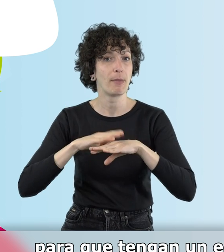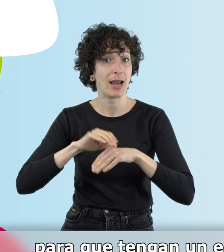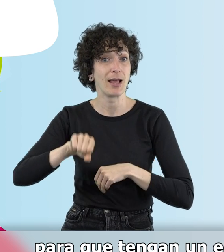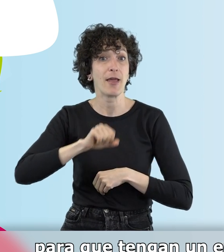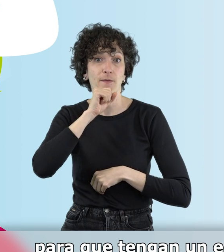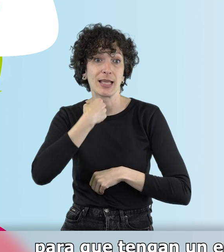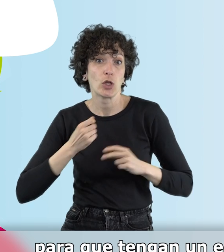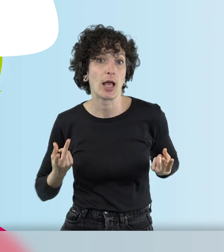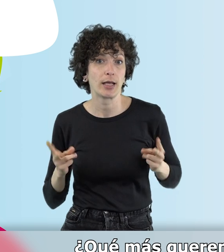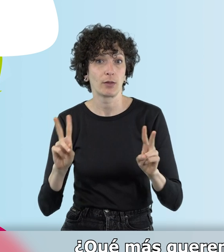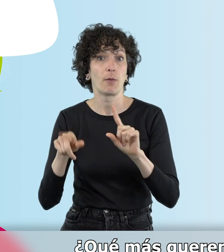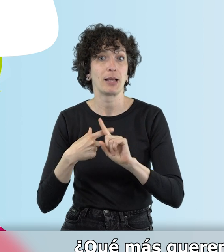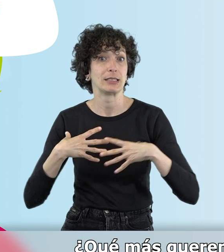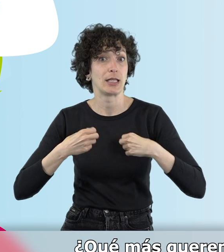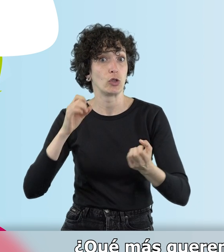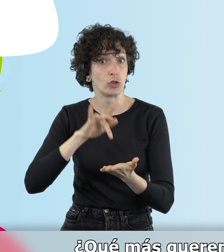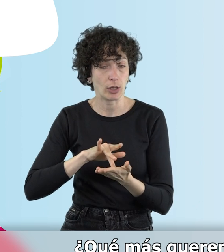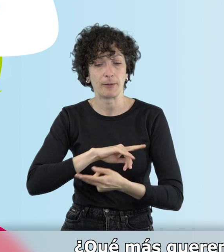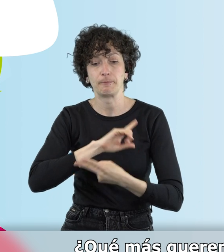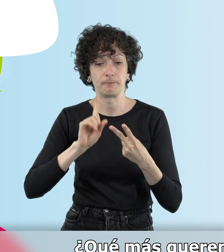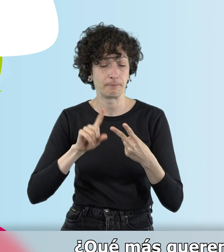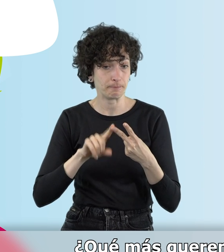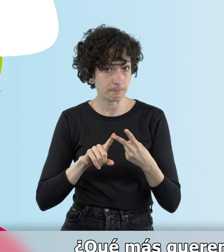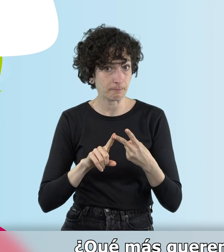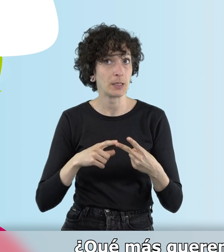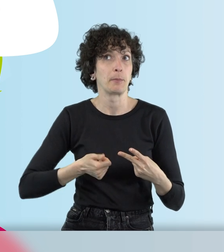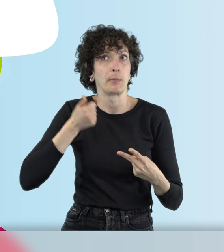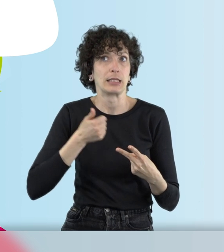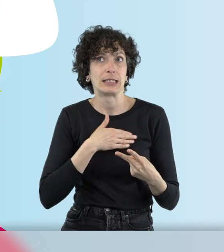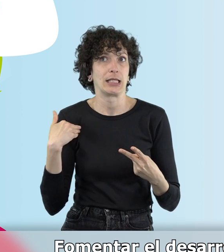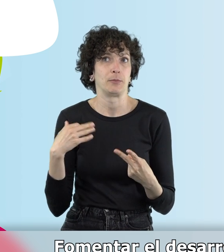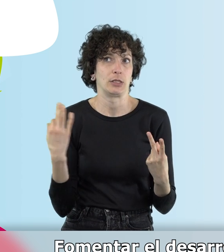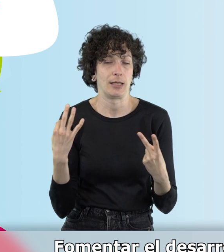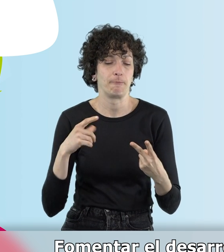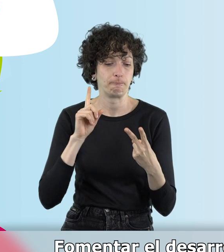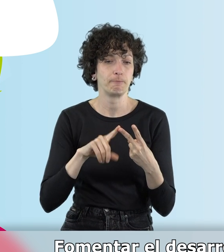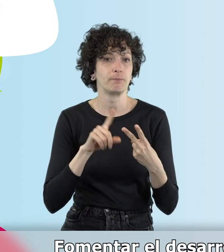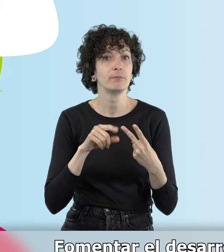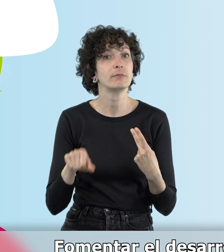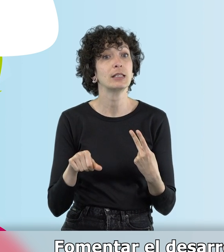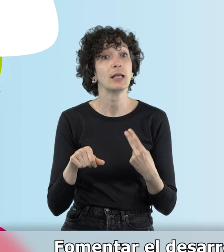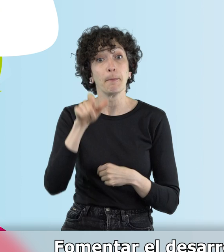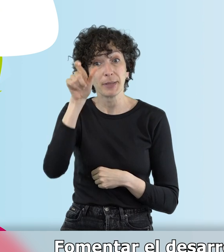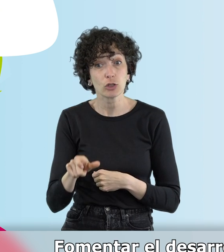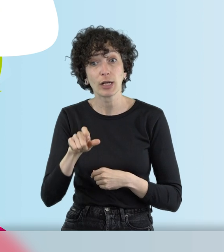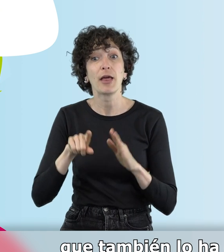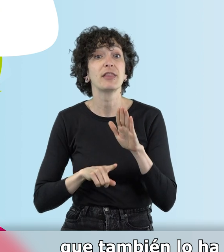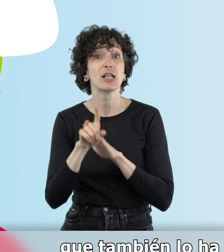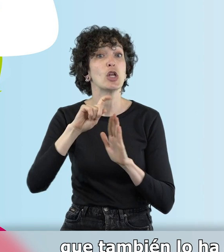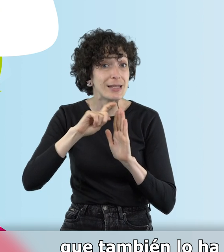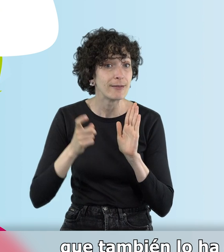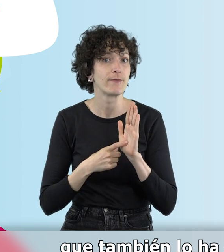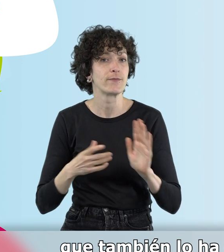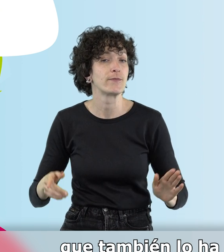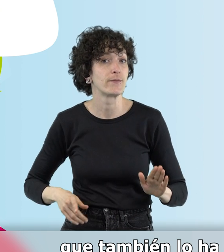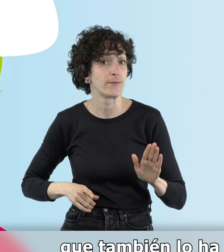envejecimiento activo y saludable. Luego, ¿qué más queremos hacer con estos centros? Pues fomentar el desarrollo integral de la persona,